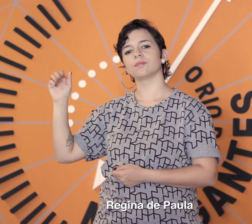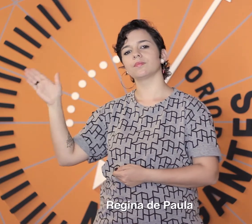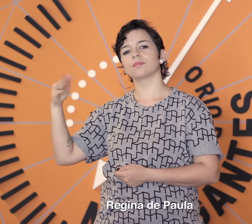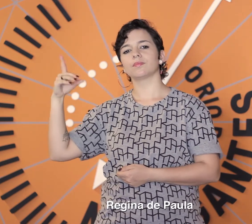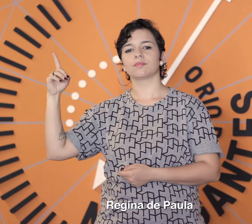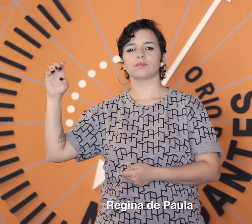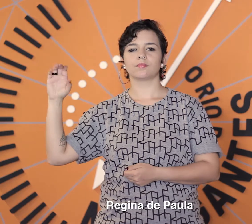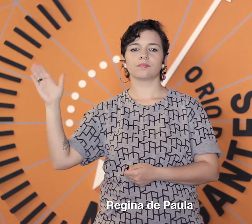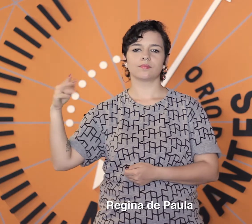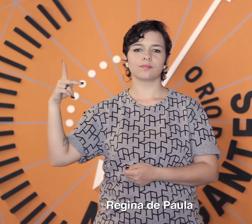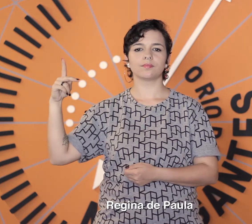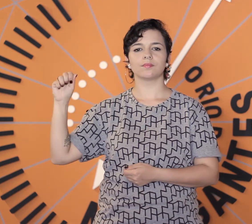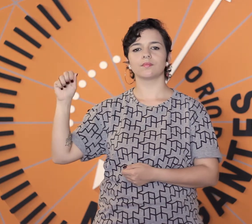Regina de Paula